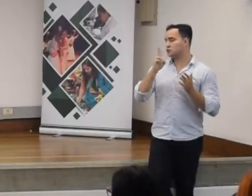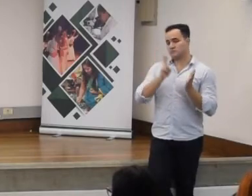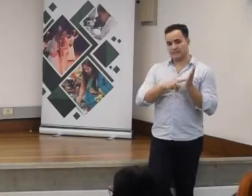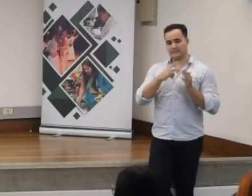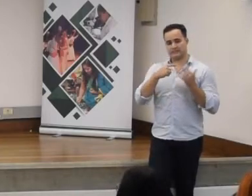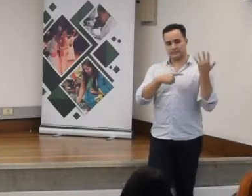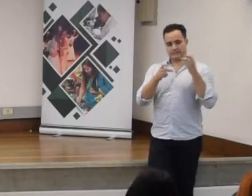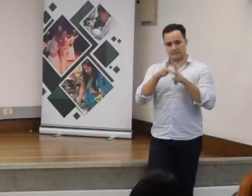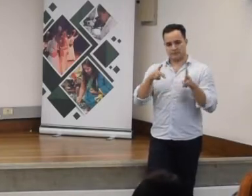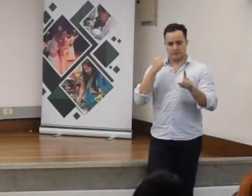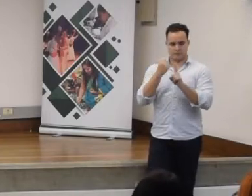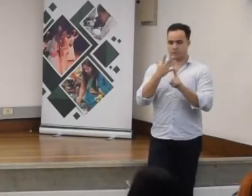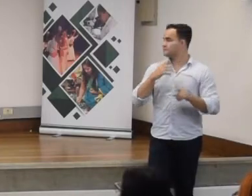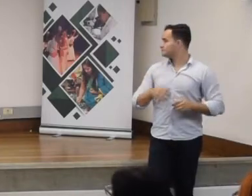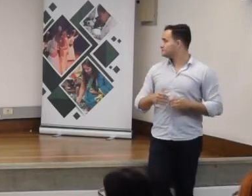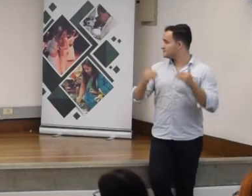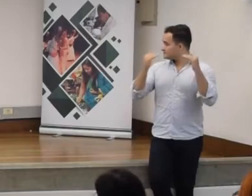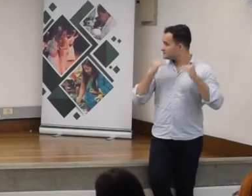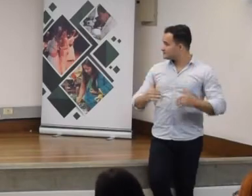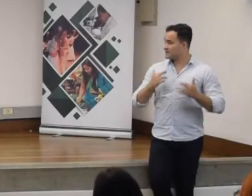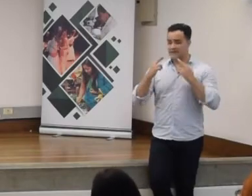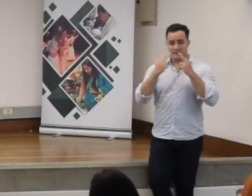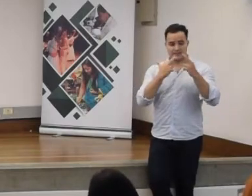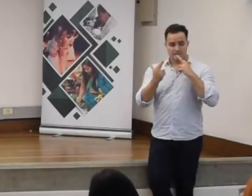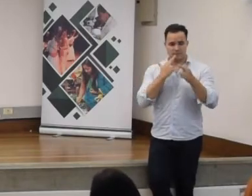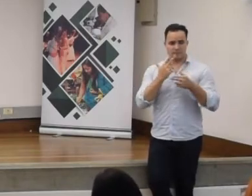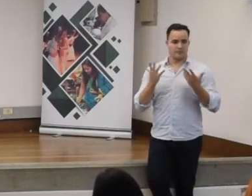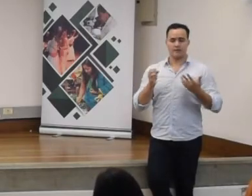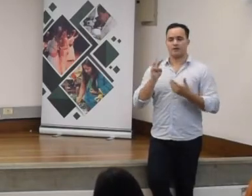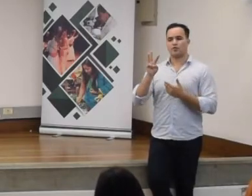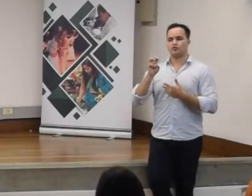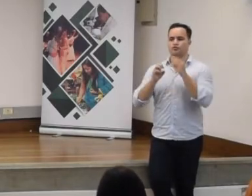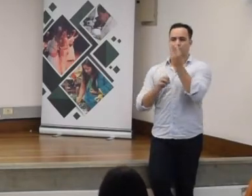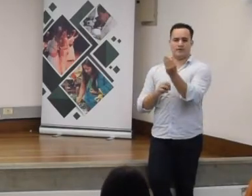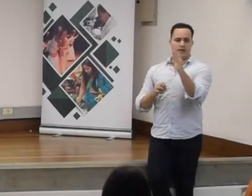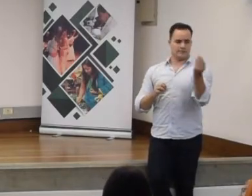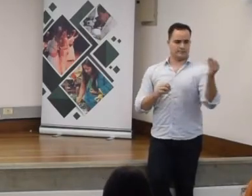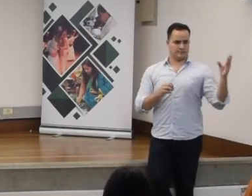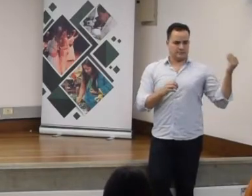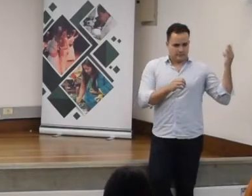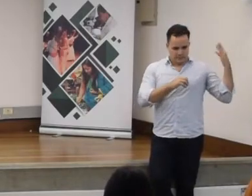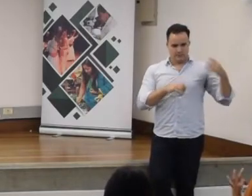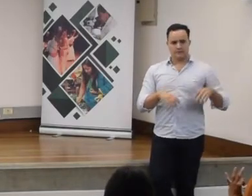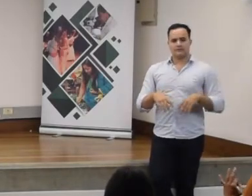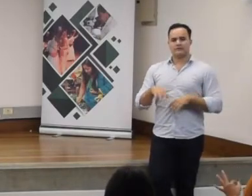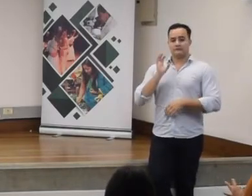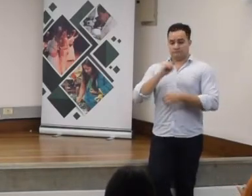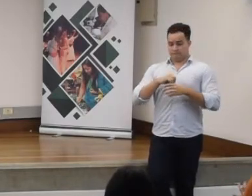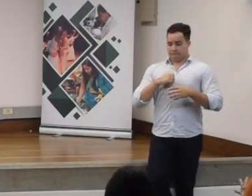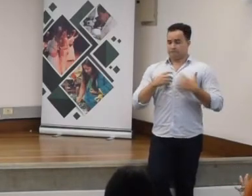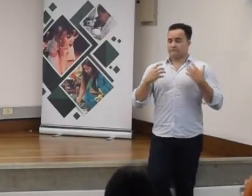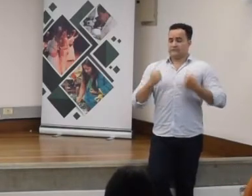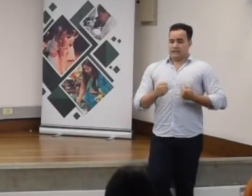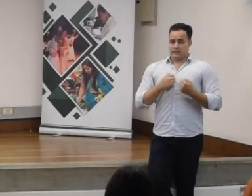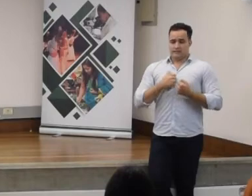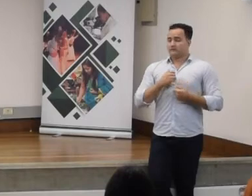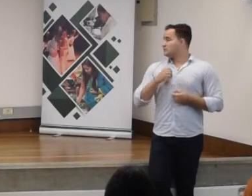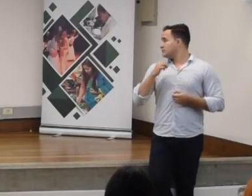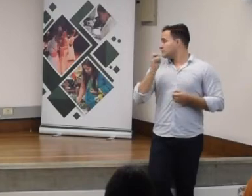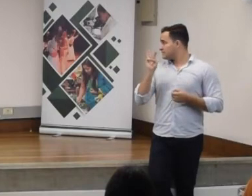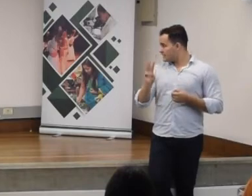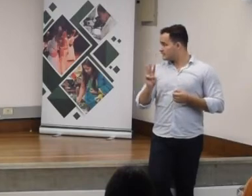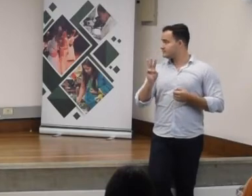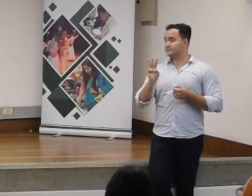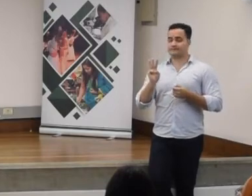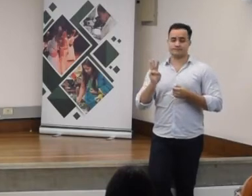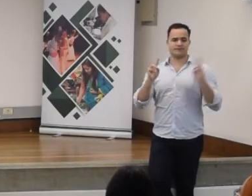gestión y relacionamientos, pues hemos mantenido un trabajo cercano con 8 unidades académicas, con 3 sedes y seccionales donde tenemos nodos por la diversidad y